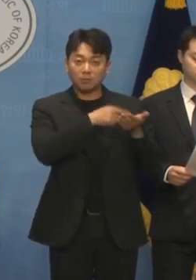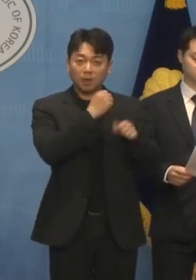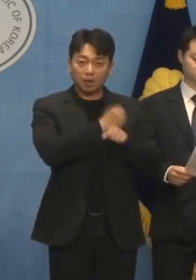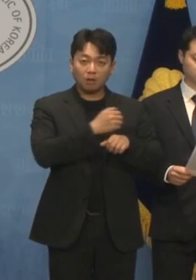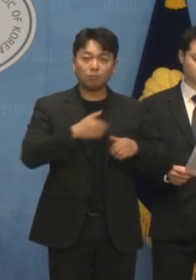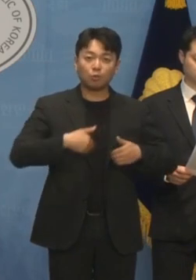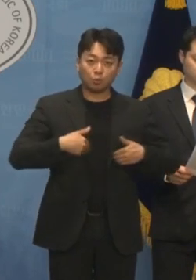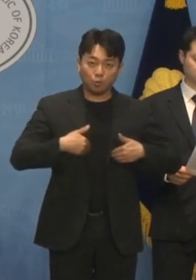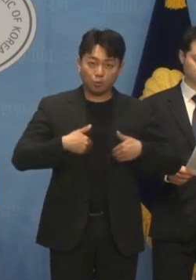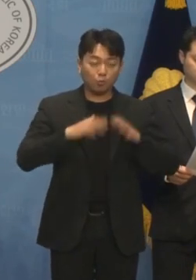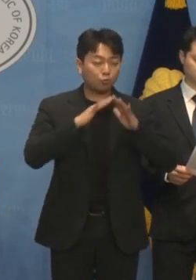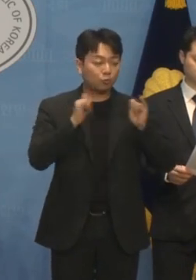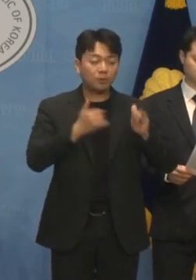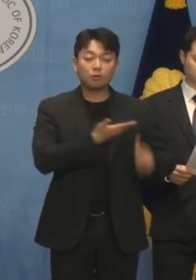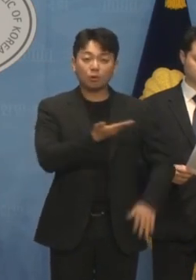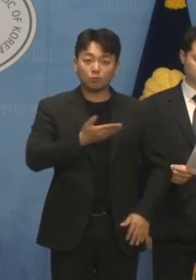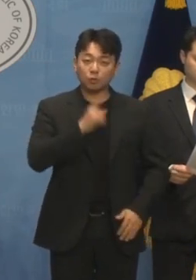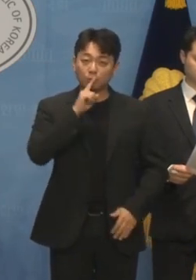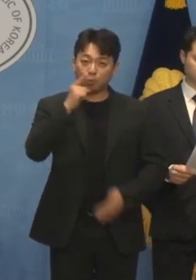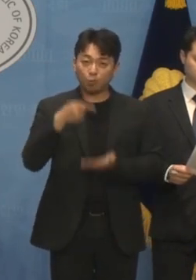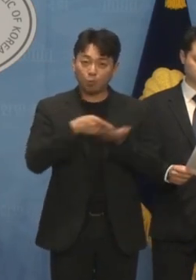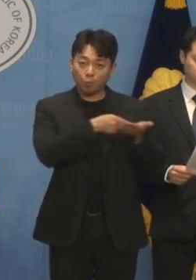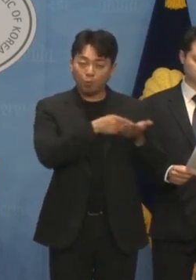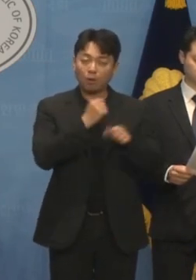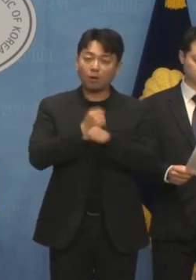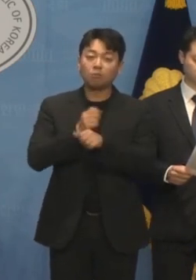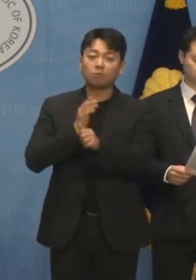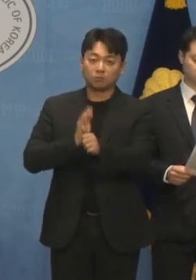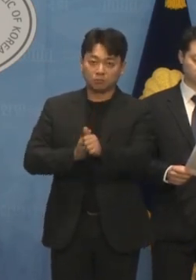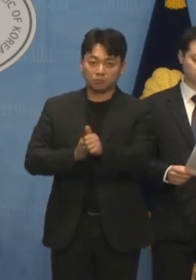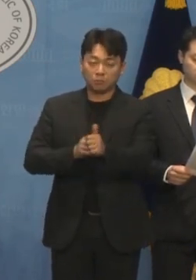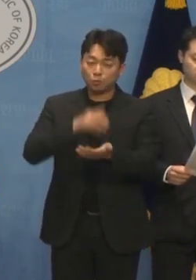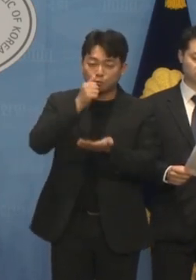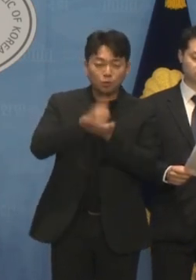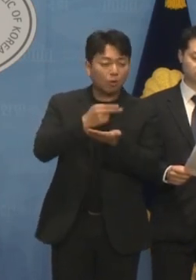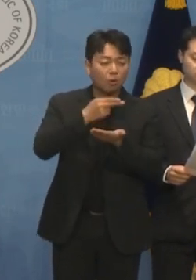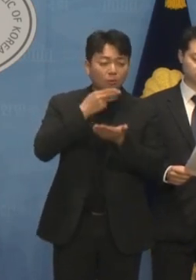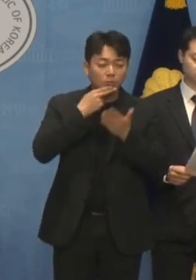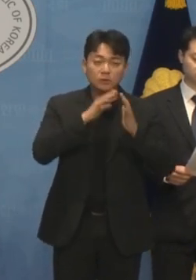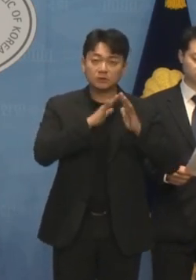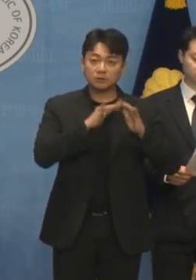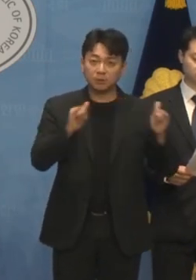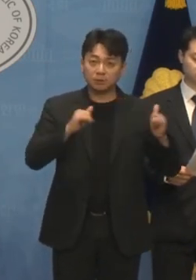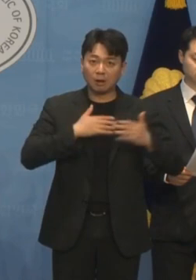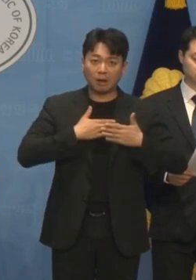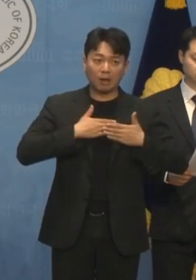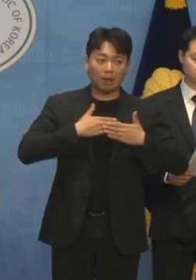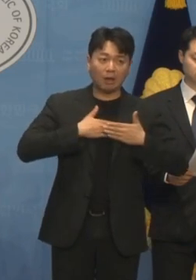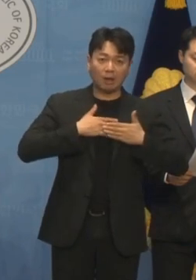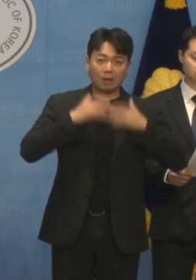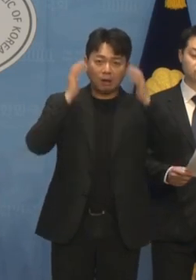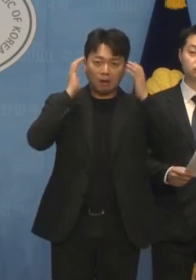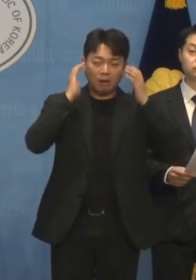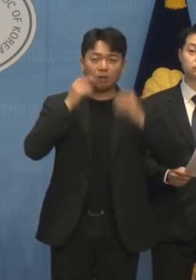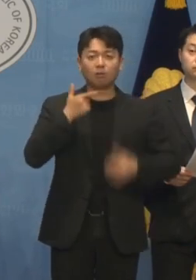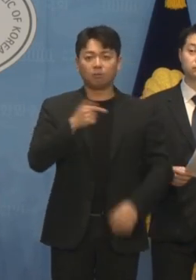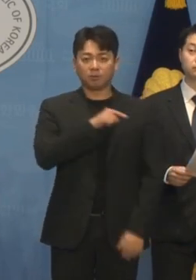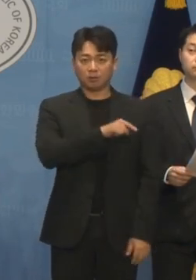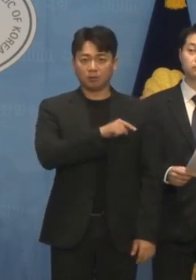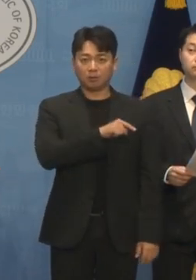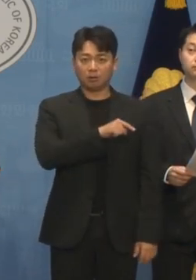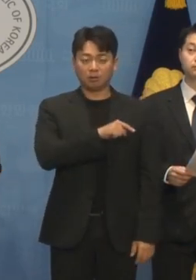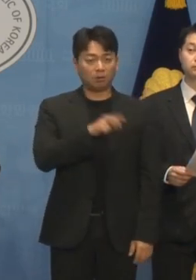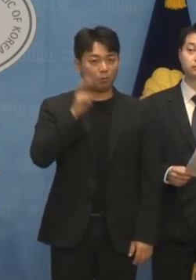제대로 보고하십시오 왜 아무런 죄도 없는 시민들이 안해야 합니까 자칫 보이스피싱